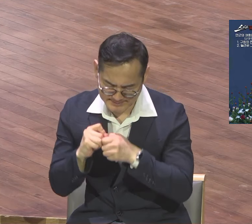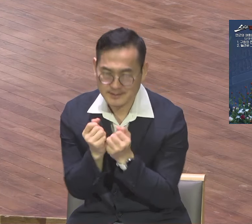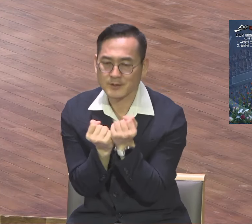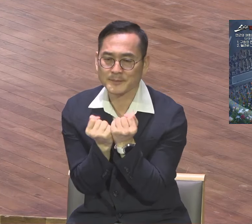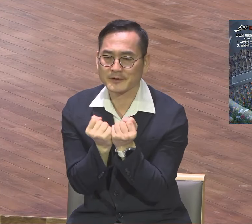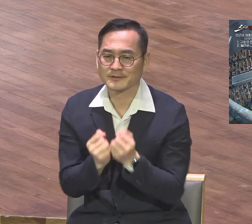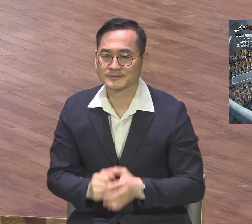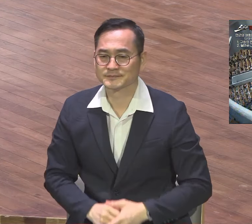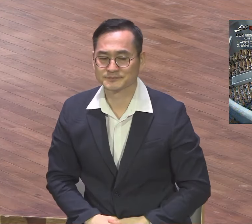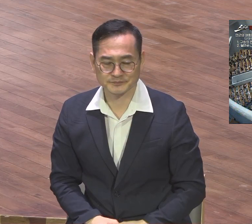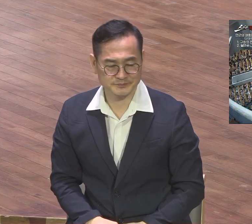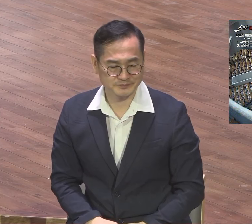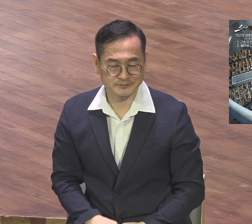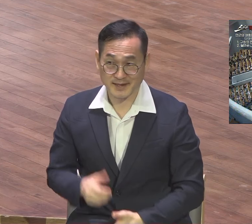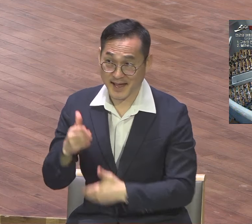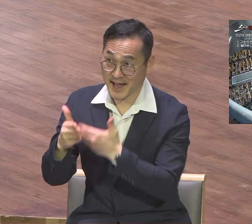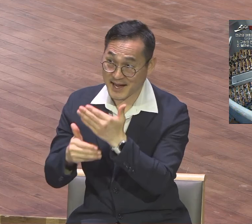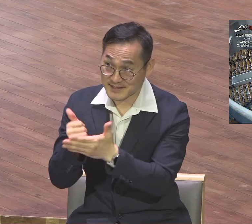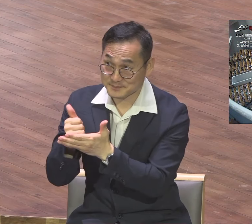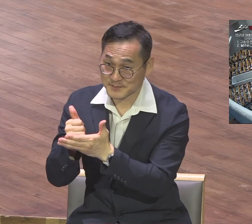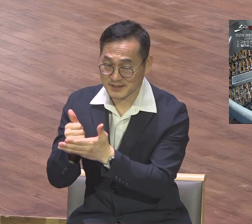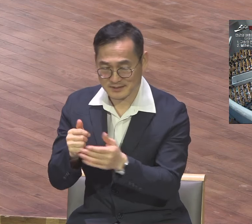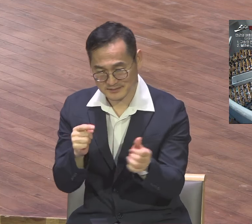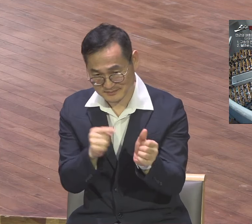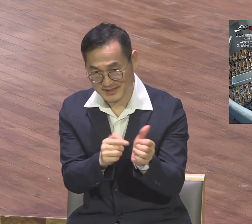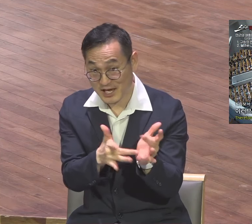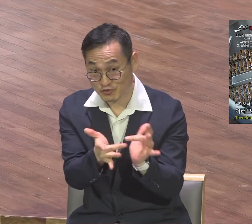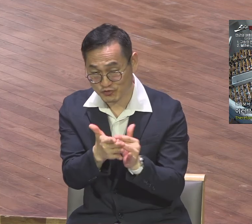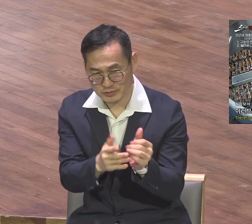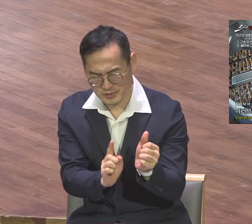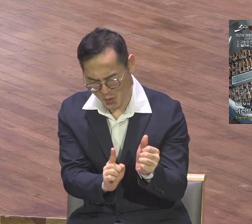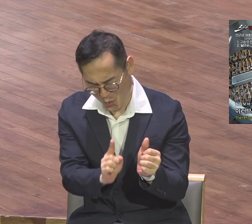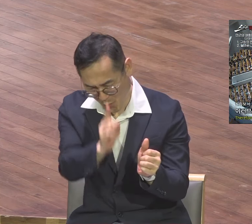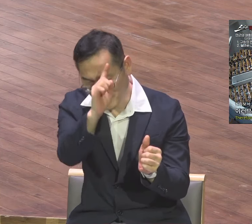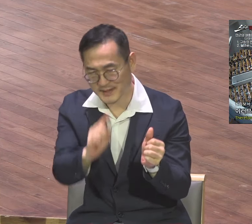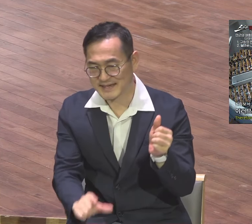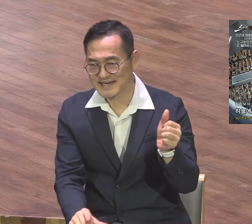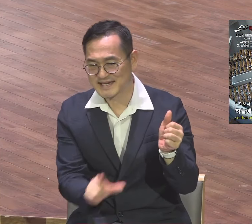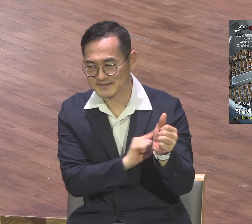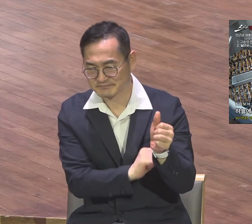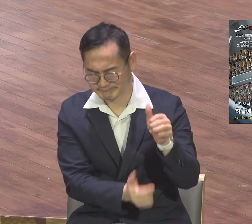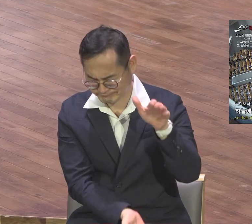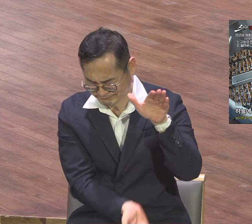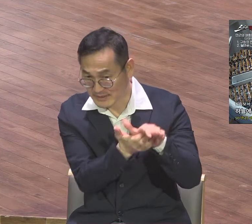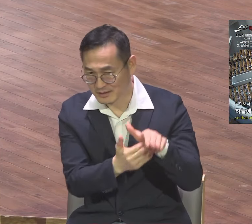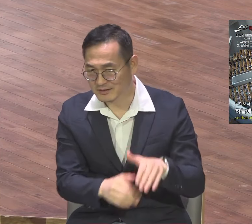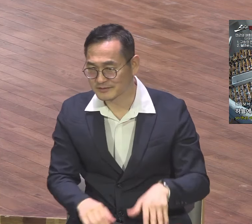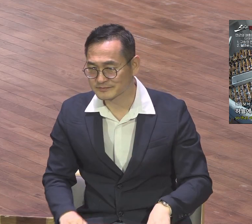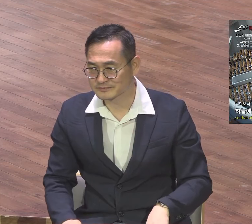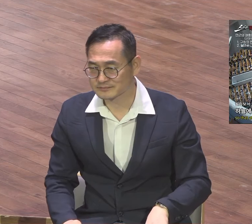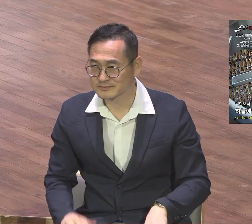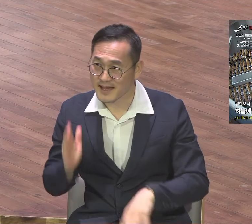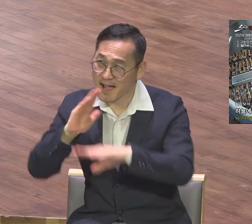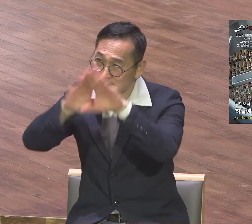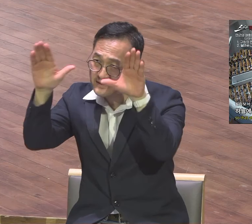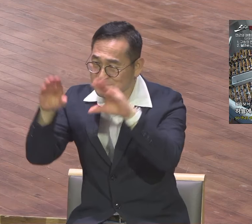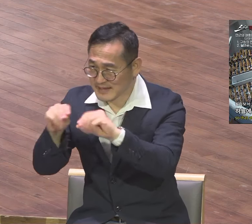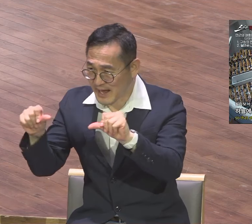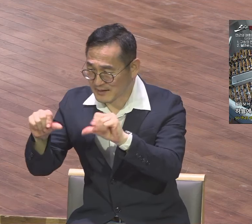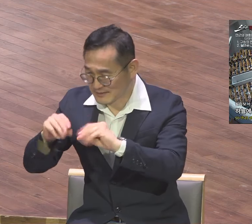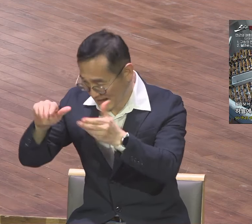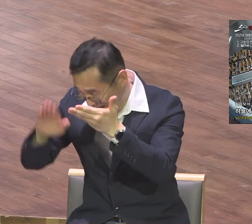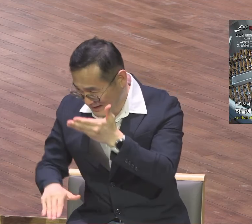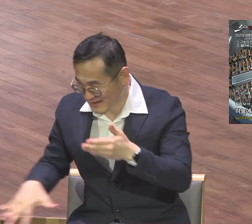이름으로 하나님이 그를 지극히 높여 모든 이름 위에 뛰어난 이름을 주사 하늘에 있는 자들과 땅에 있는 자들과 땅 아래에